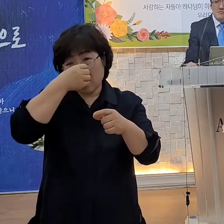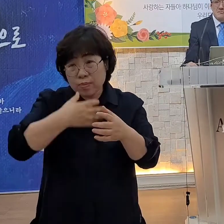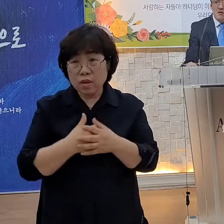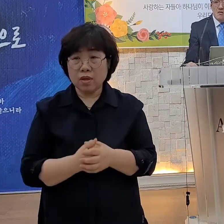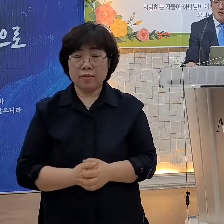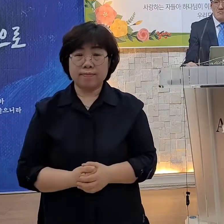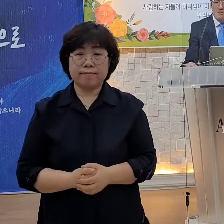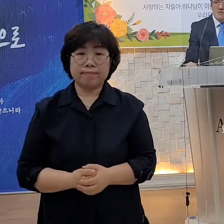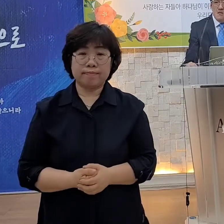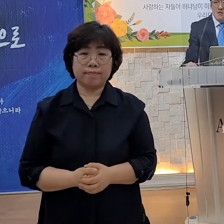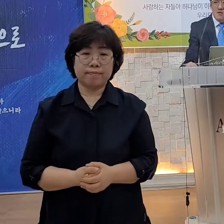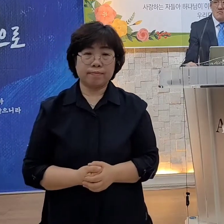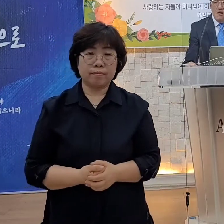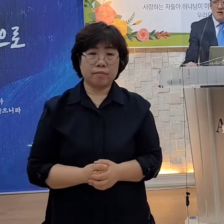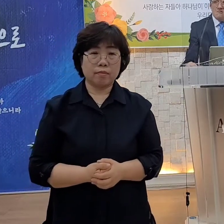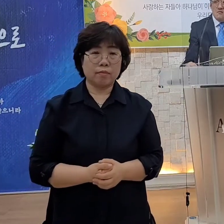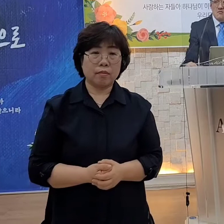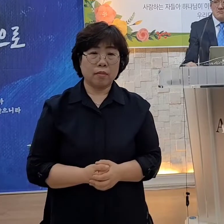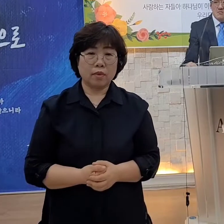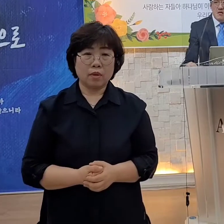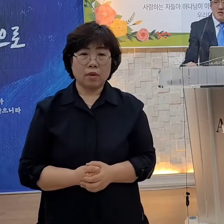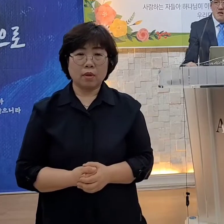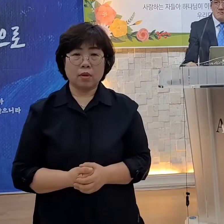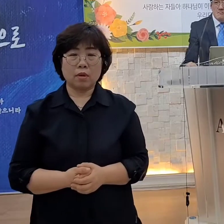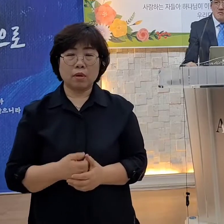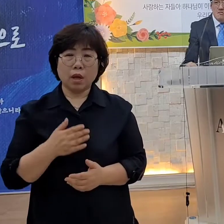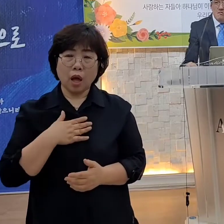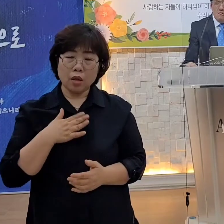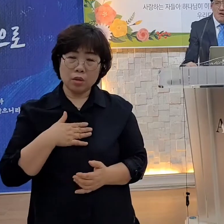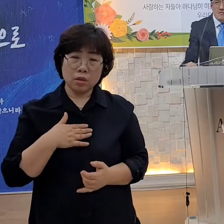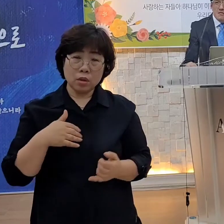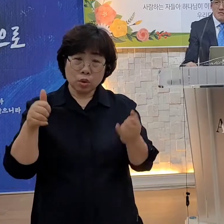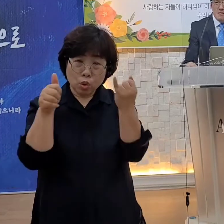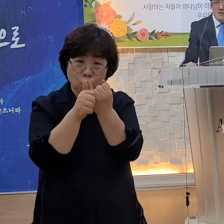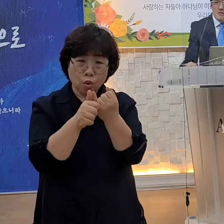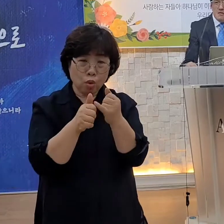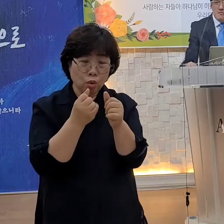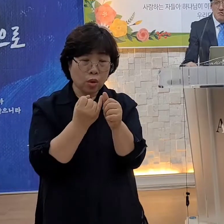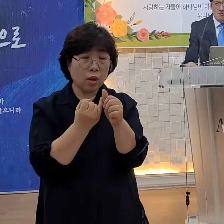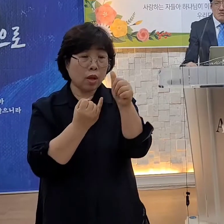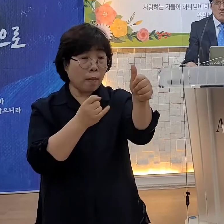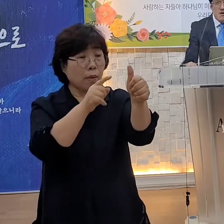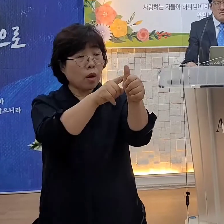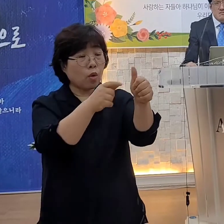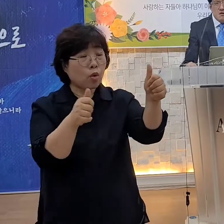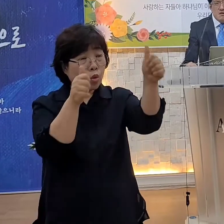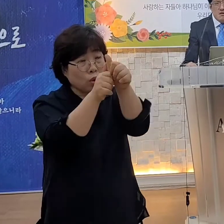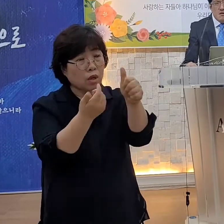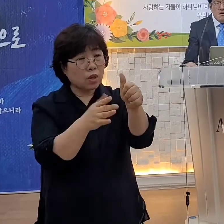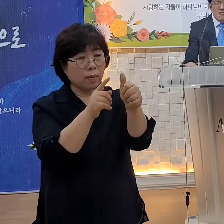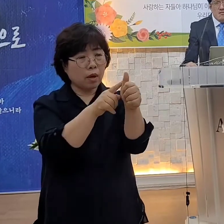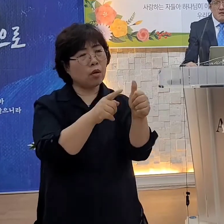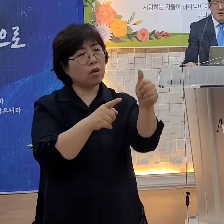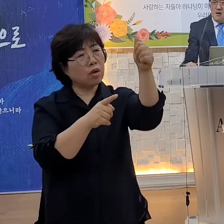자기 남편뿐만 아니라 뭐 아주버니부터 시작해가지고 오만 동서들까지도